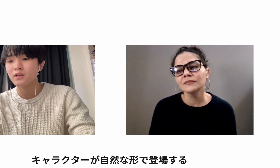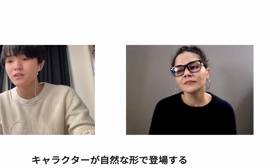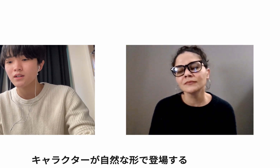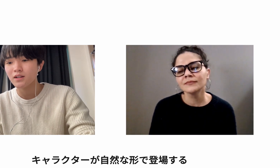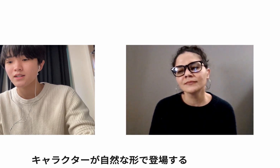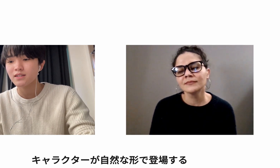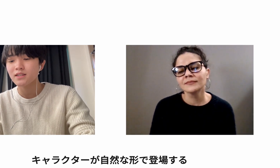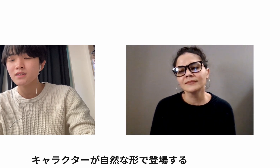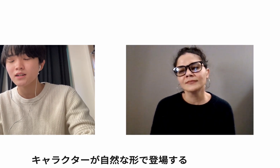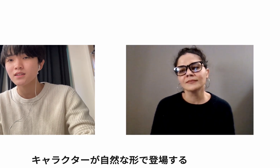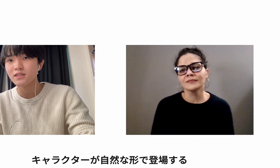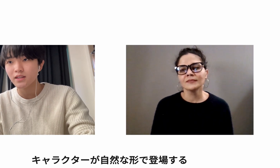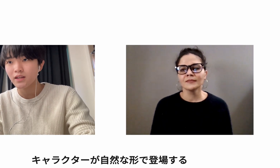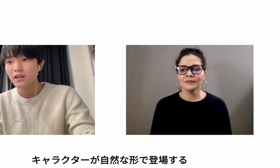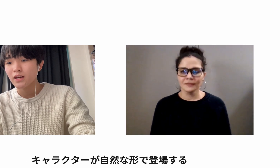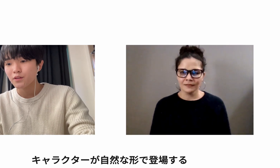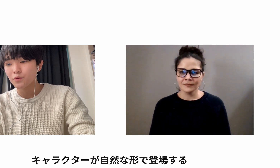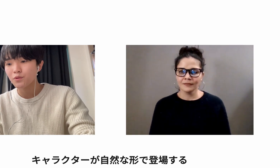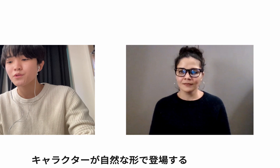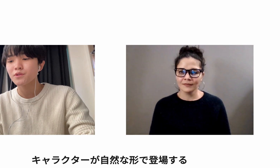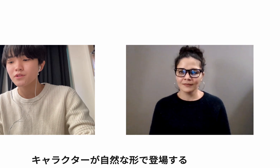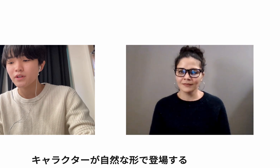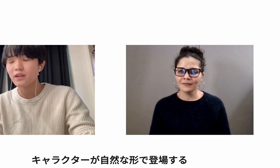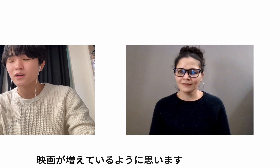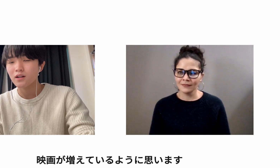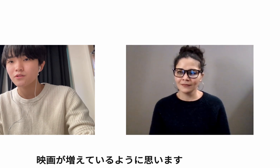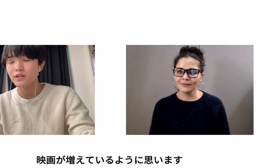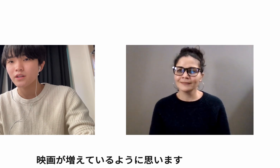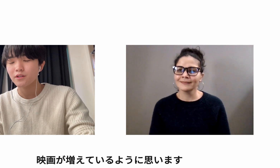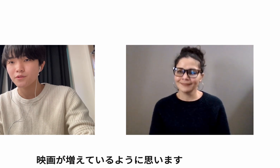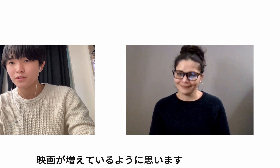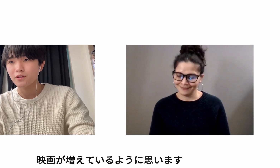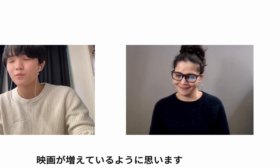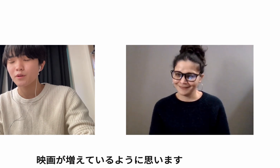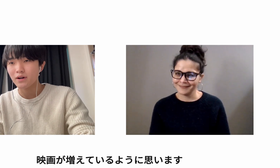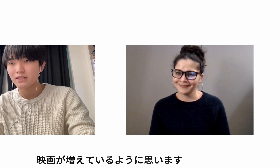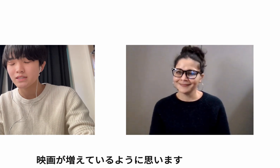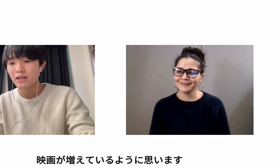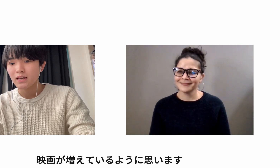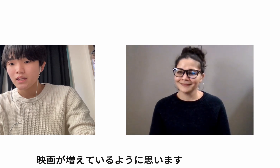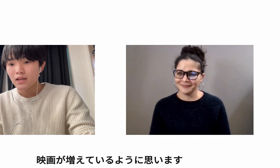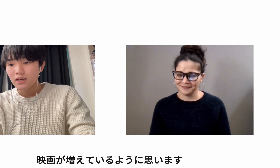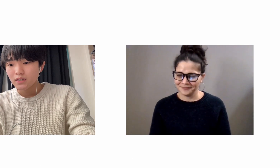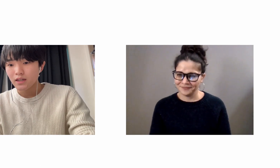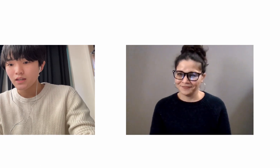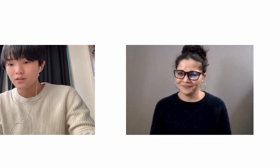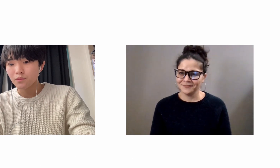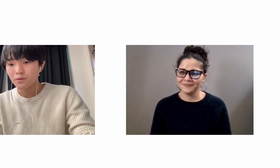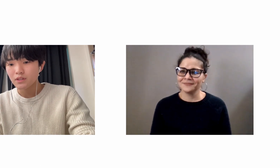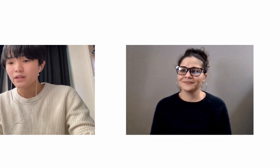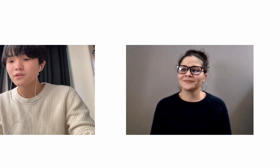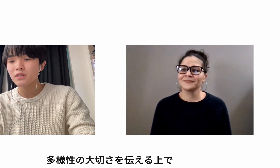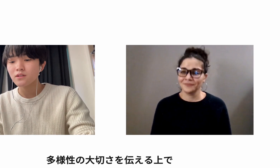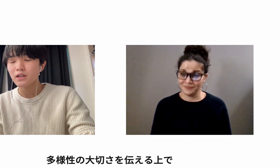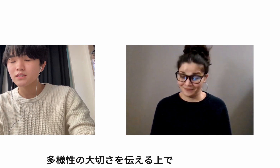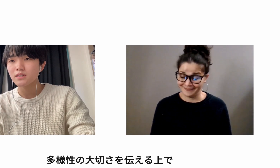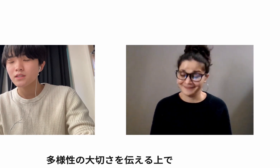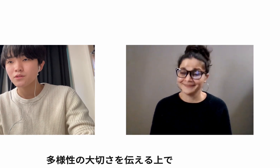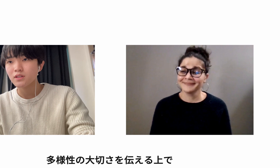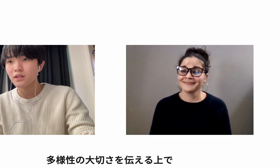ラクターが自然な形で登場する映画が増えているように思います。で、多様性の大切さを伝